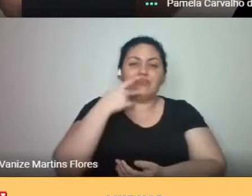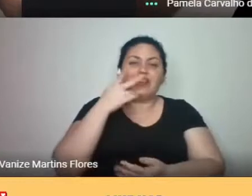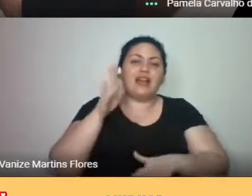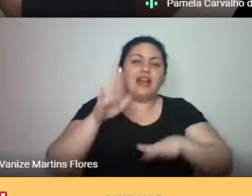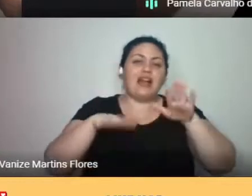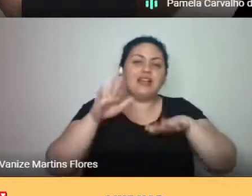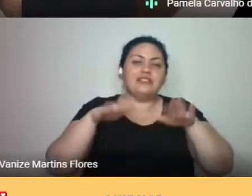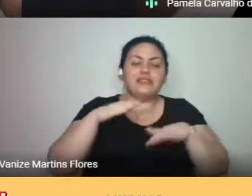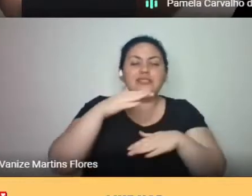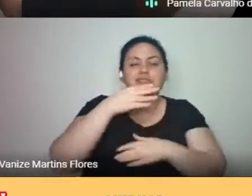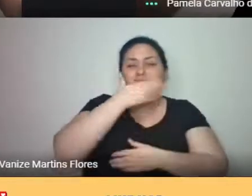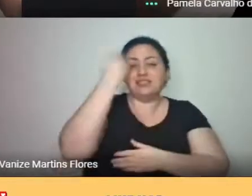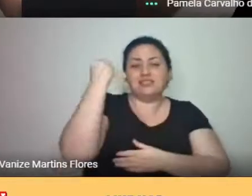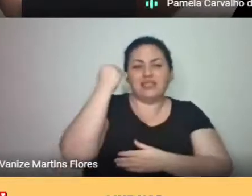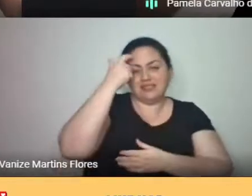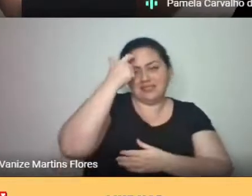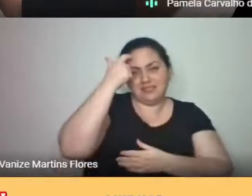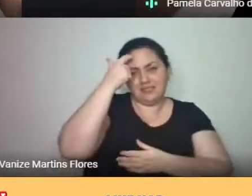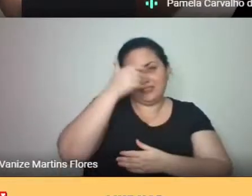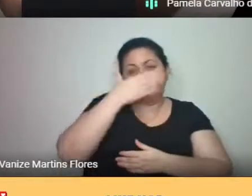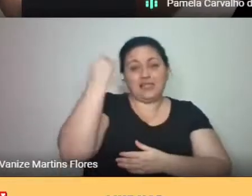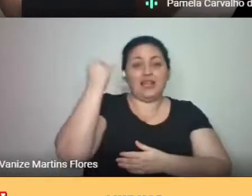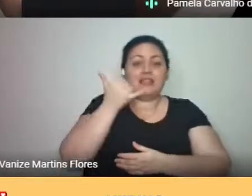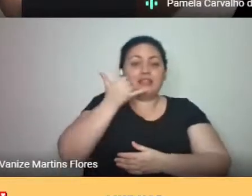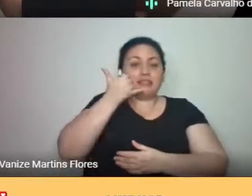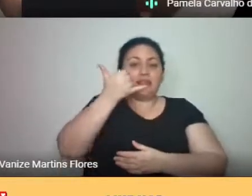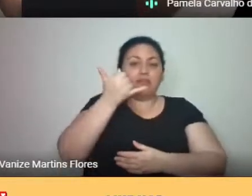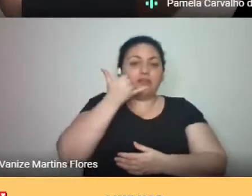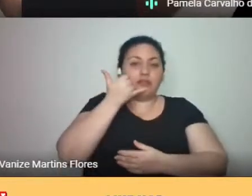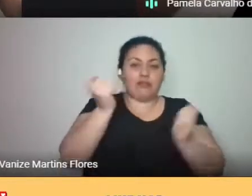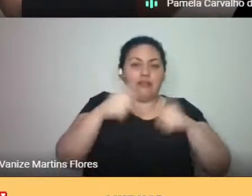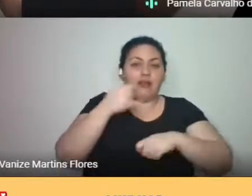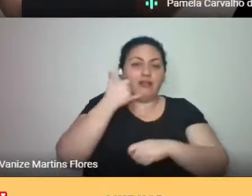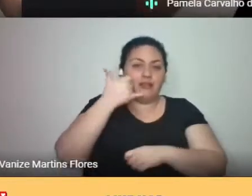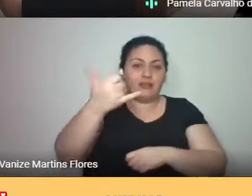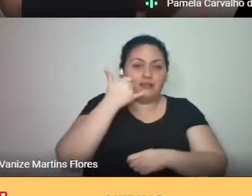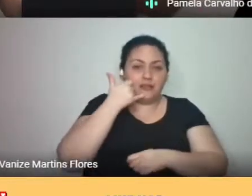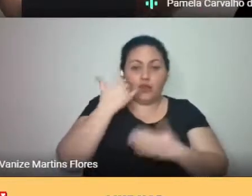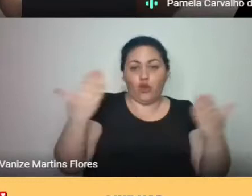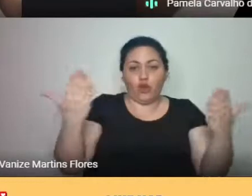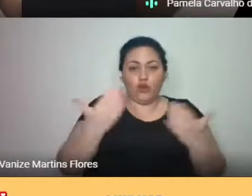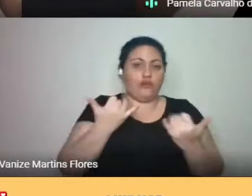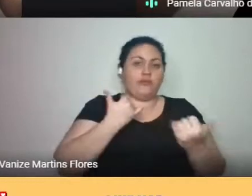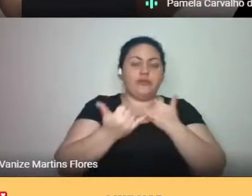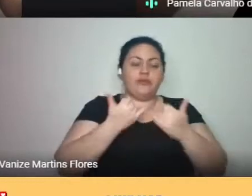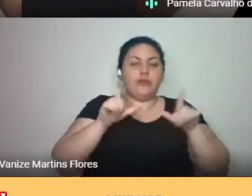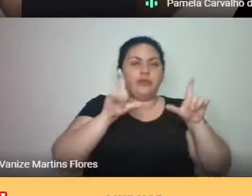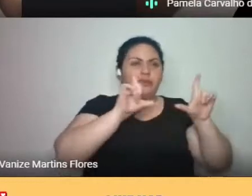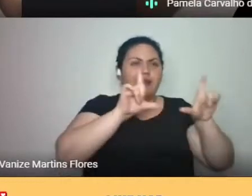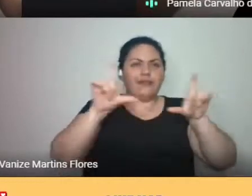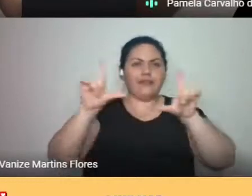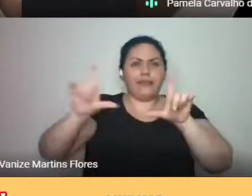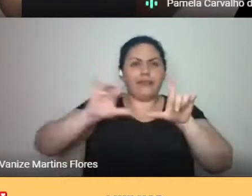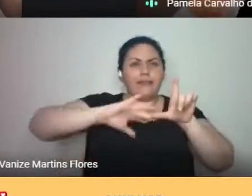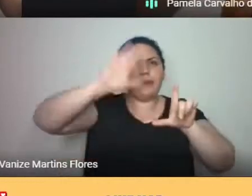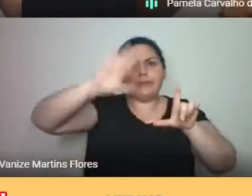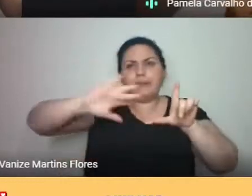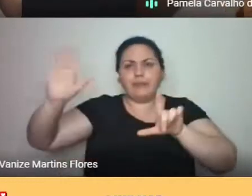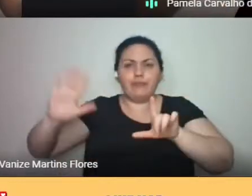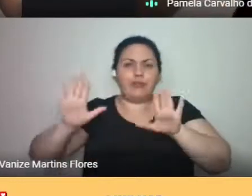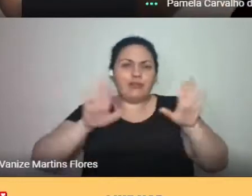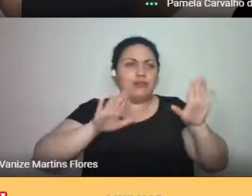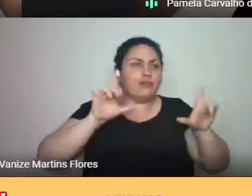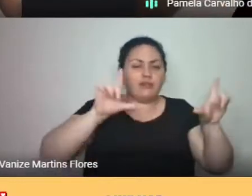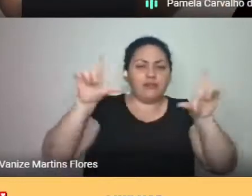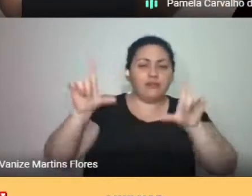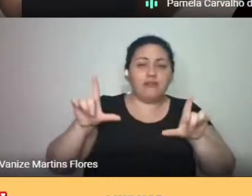né? Hoje a gente está cansado de tanta tela e muitas vezes a gente esquece que talvez a gente não precise ficar na tela, né? A gente pode